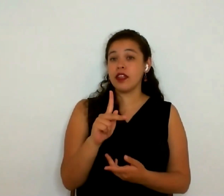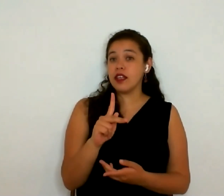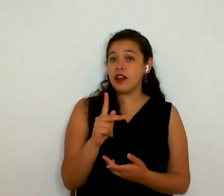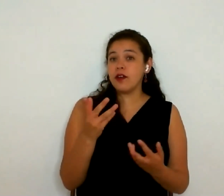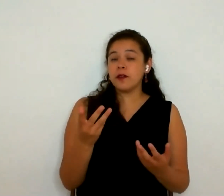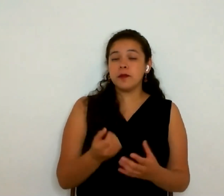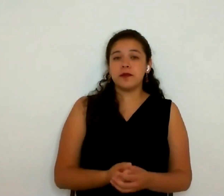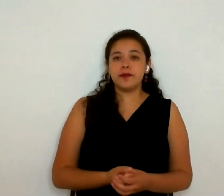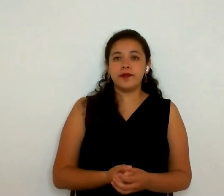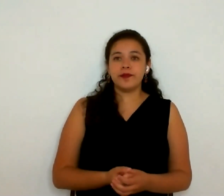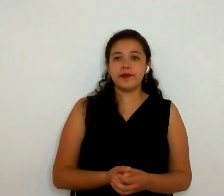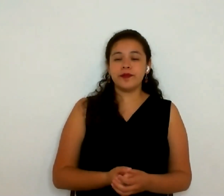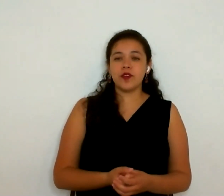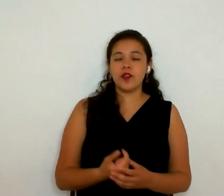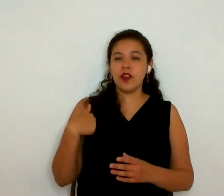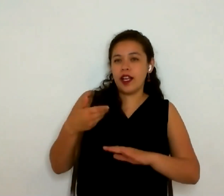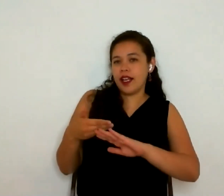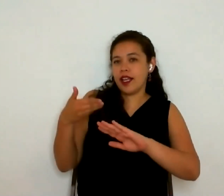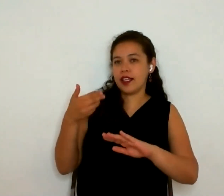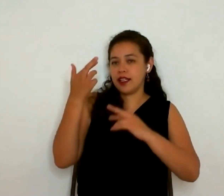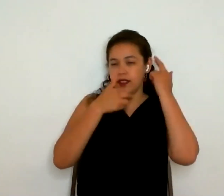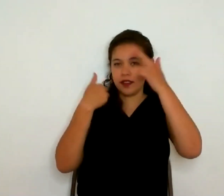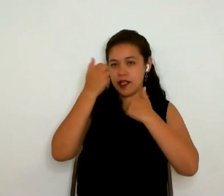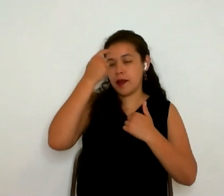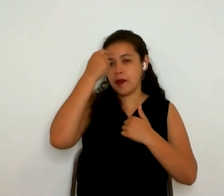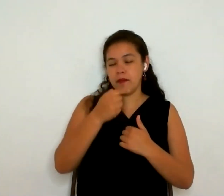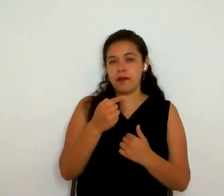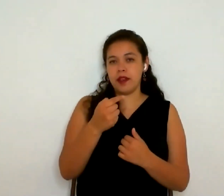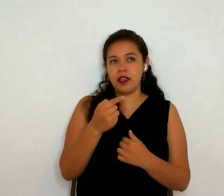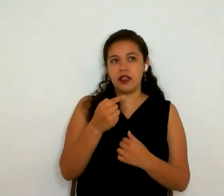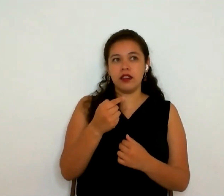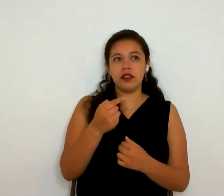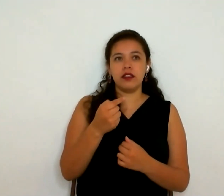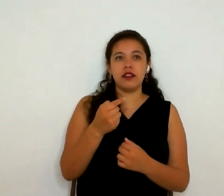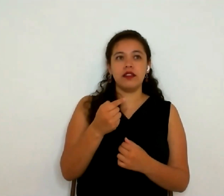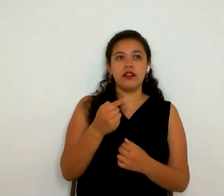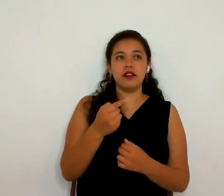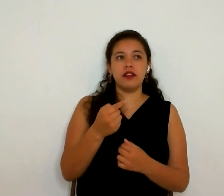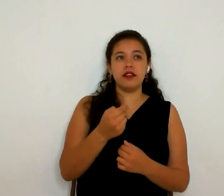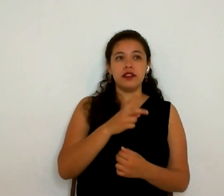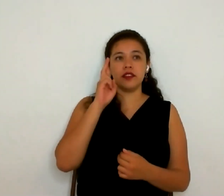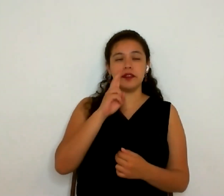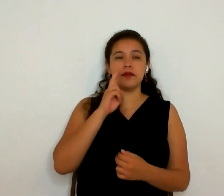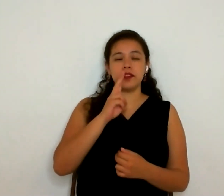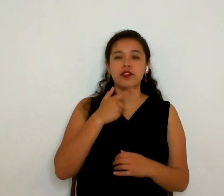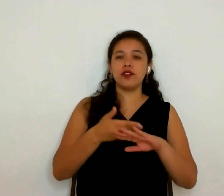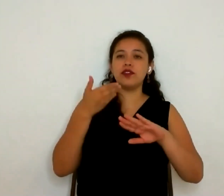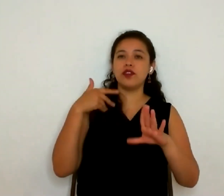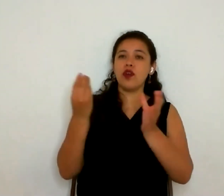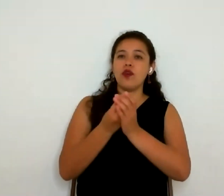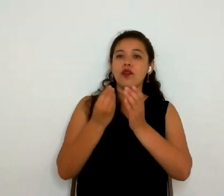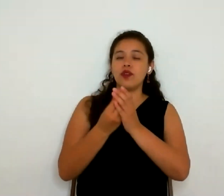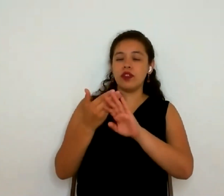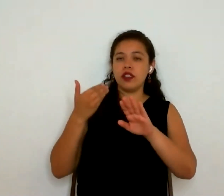como veíamos un poco para ver los llave que usted estuvo con nosotros el curso anterior del estudio